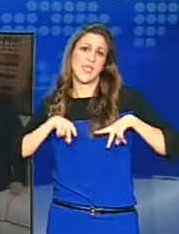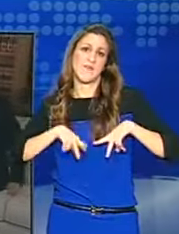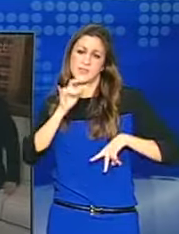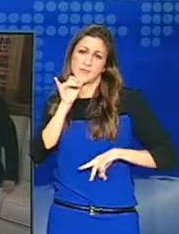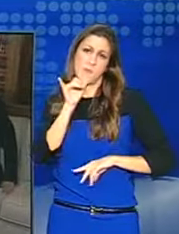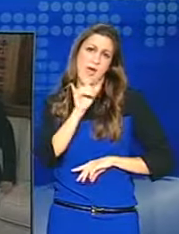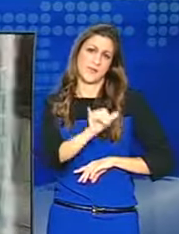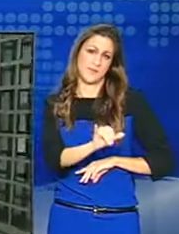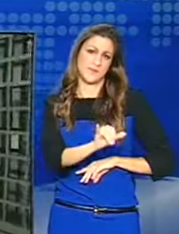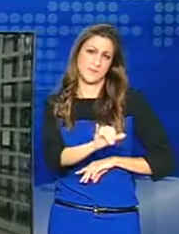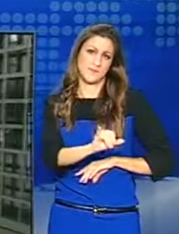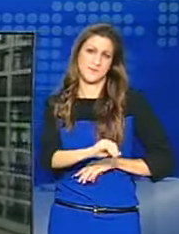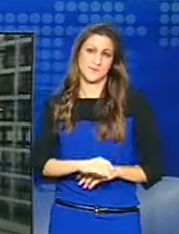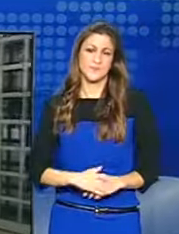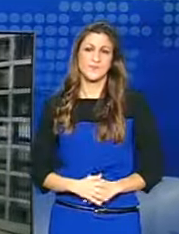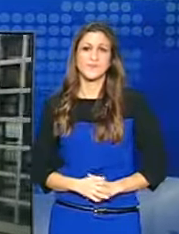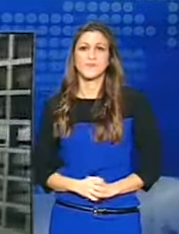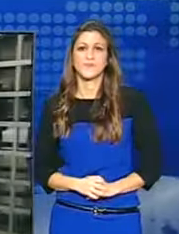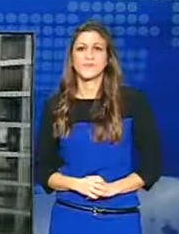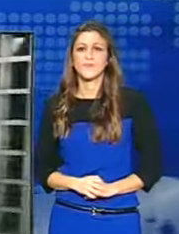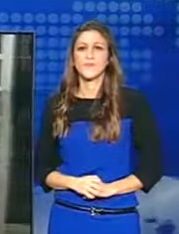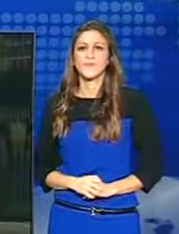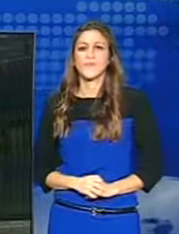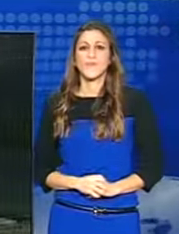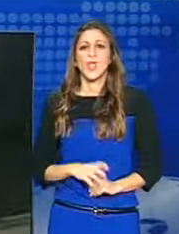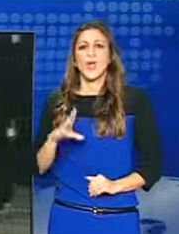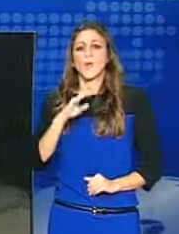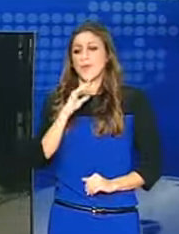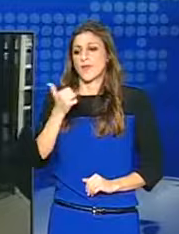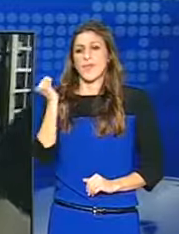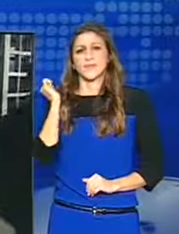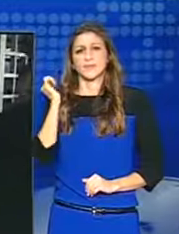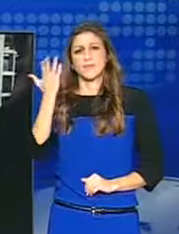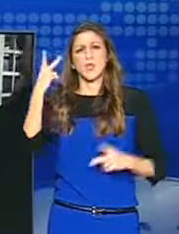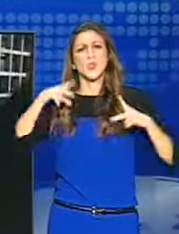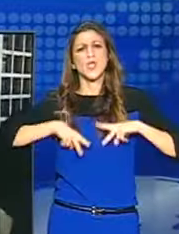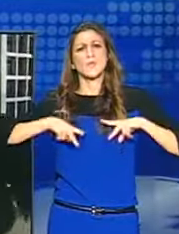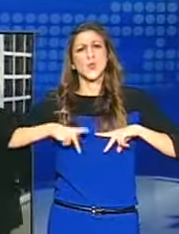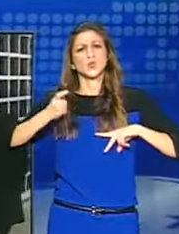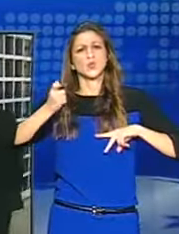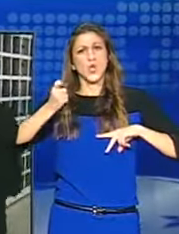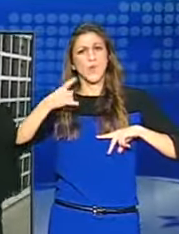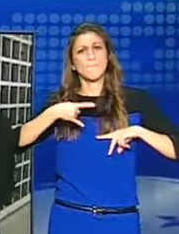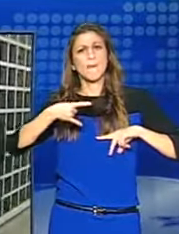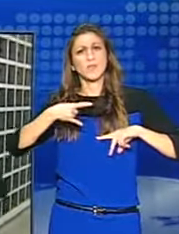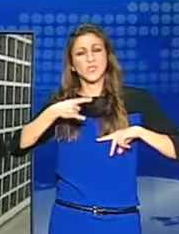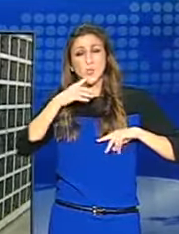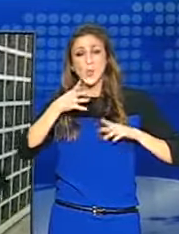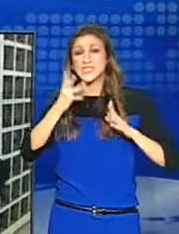βελγίου στη βουλή προτίθενται να διαβιβάσουν οι οικονομικοί εισαγγελείς γρηγόρης πεπόνης και σπύρος μουζακίτης τις καταθέσεις της οικογένειας